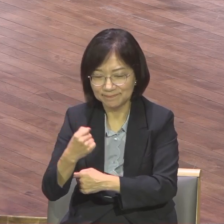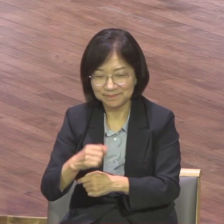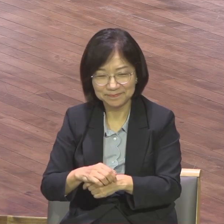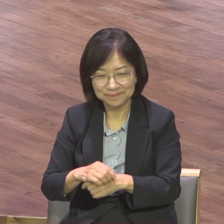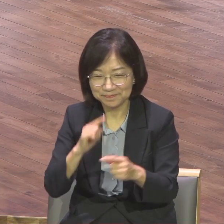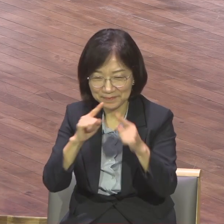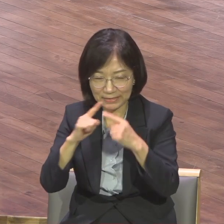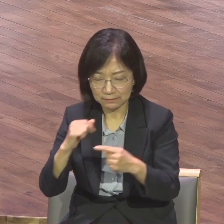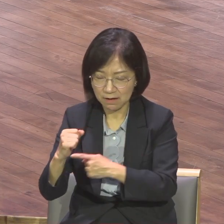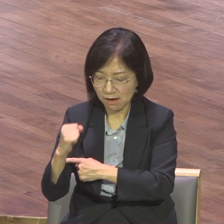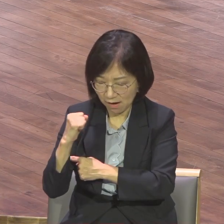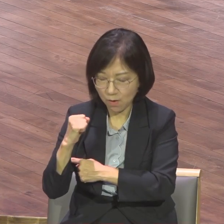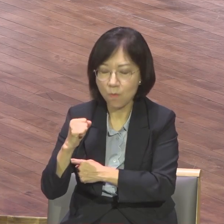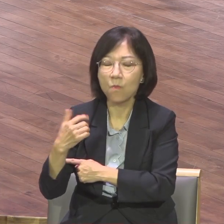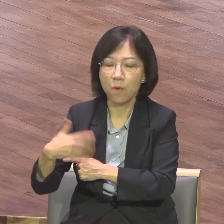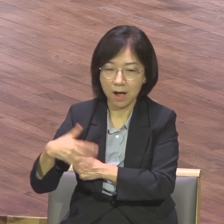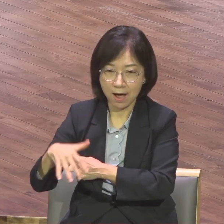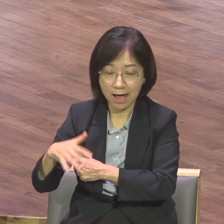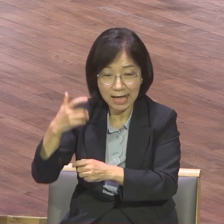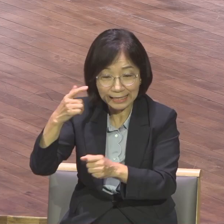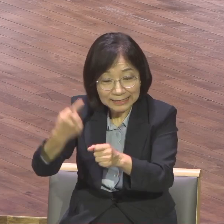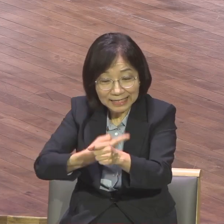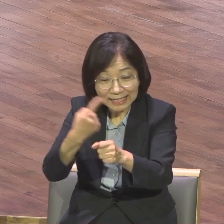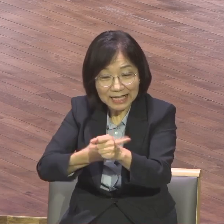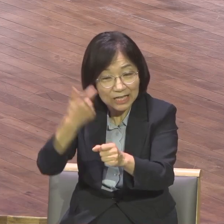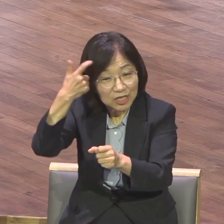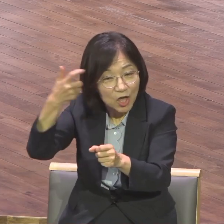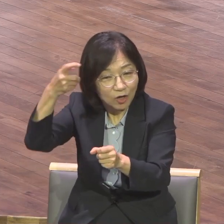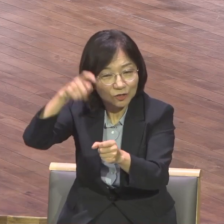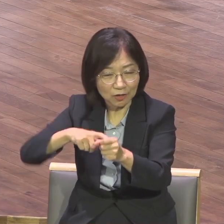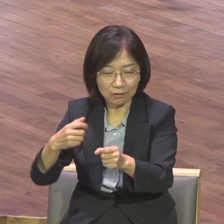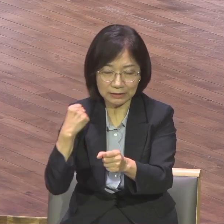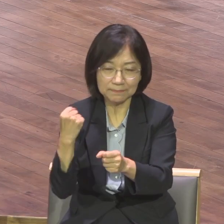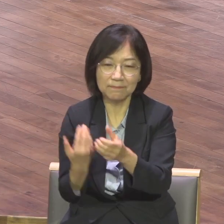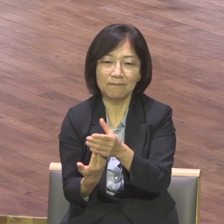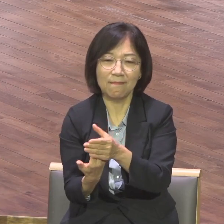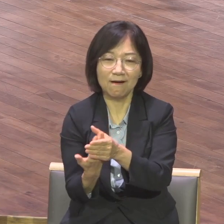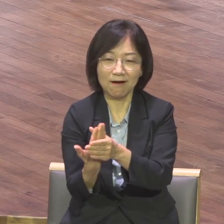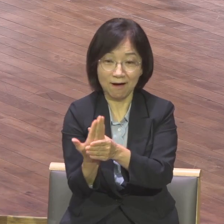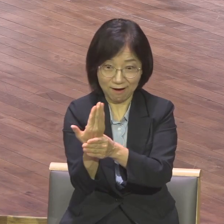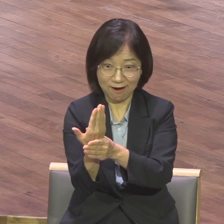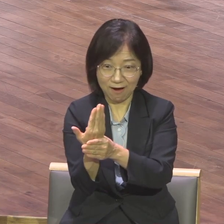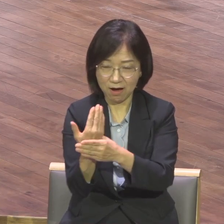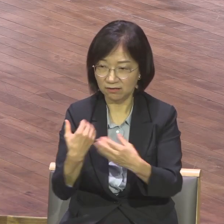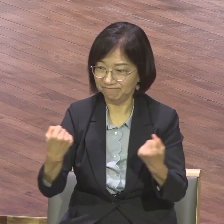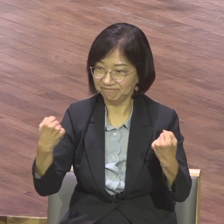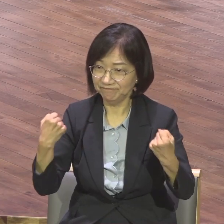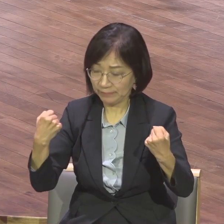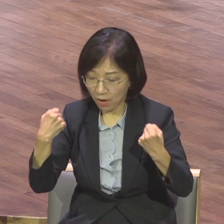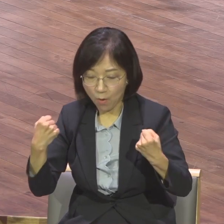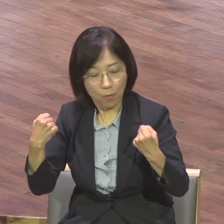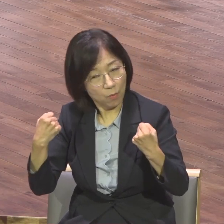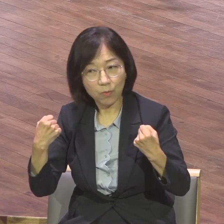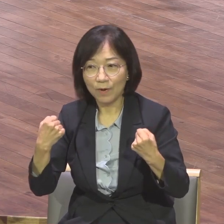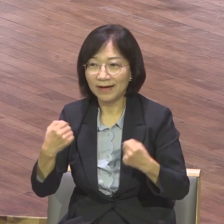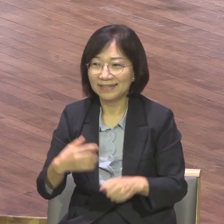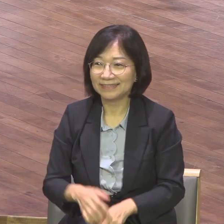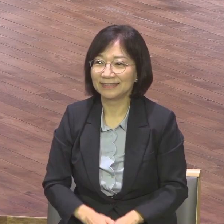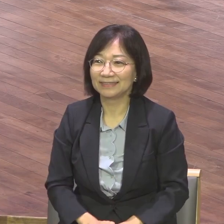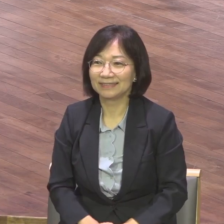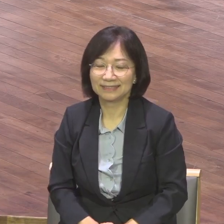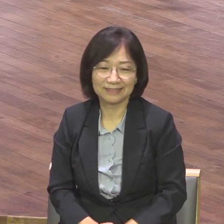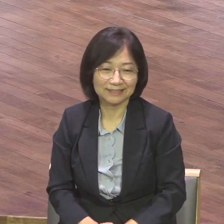자연스럽게 뭐가 돼요? 영적 파워가 솟아나요. 전혀 다르게 이상하게 힘이 있어. 영적 파워가